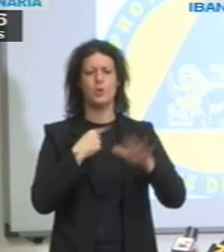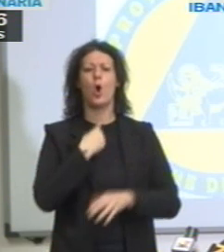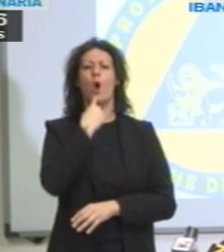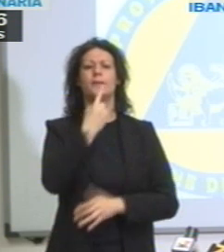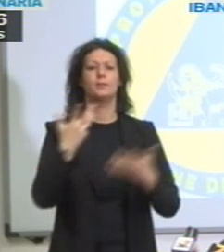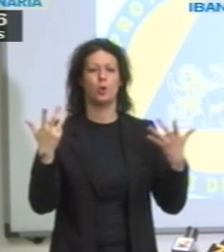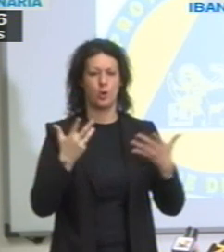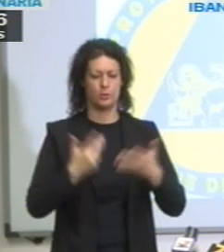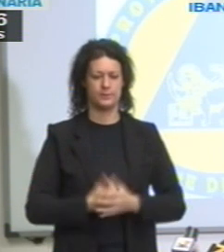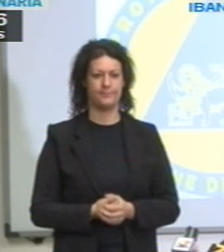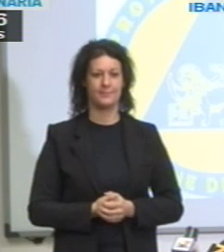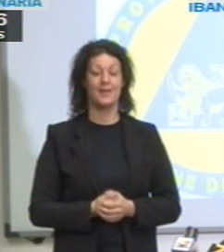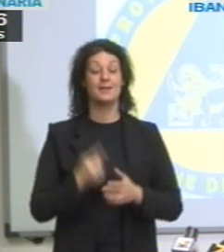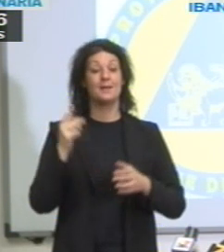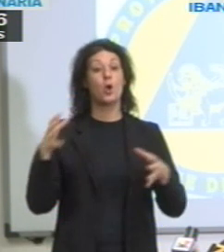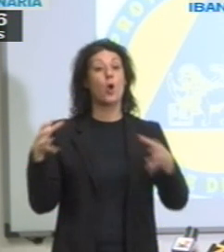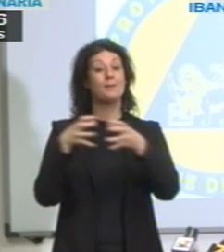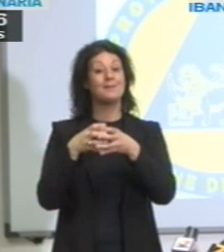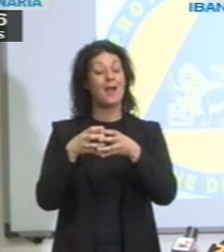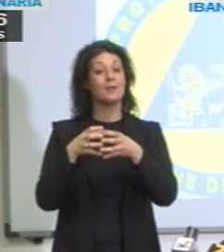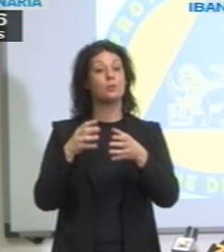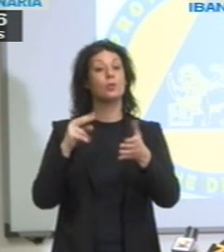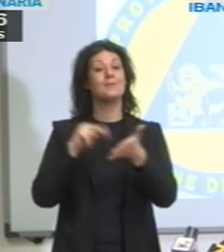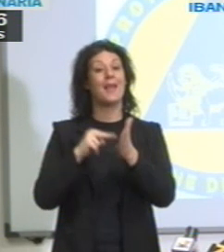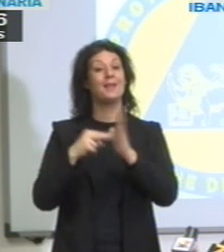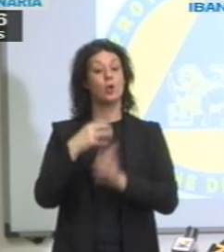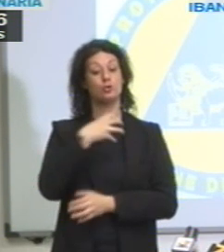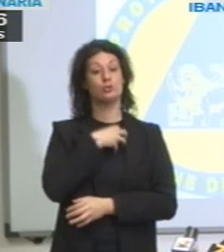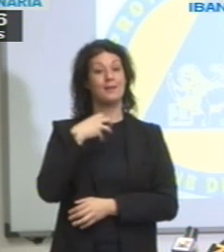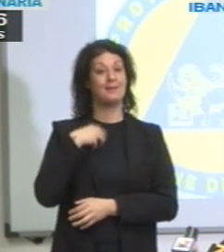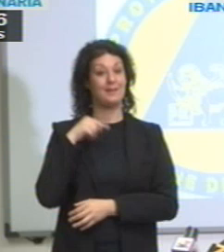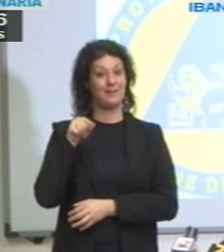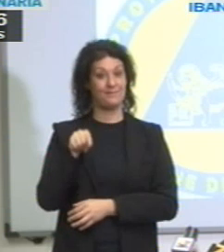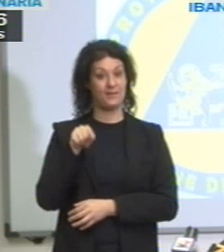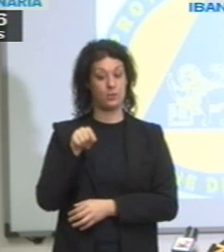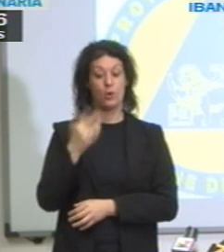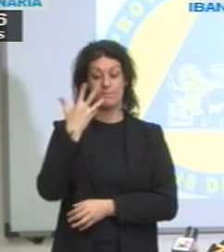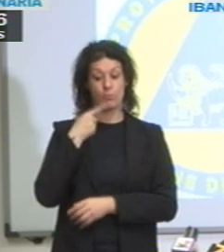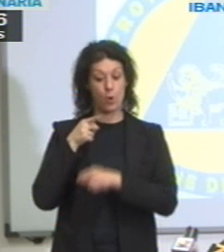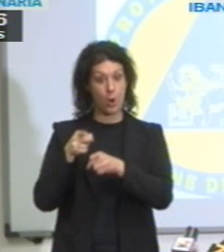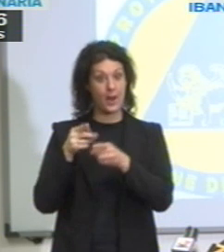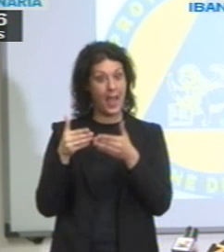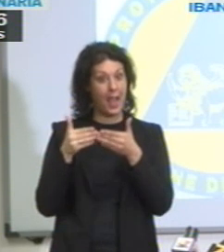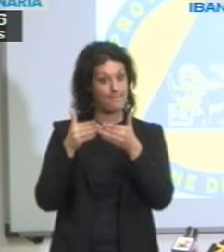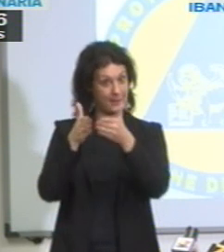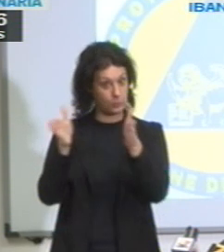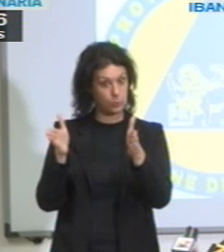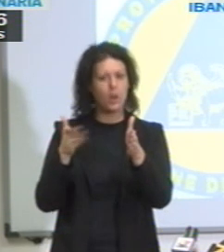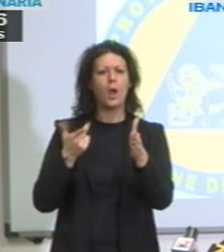governo, o meglio il comitato tecnico scientifico, vuole tentare un'apertura, noi ci